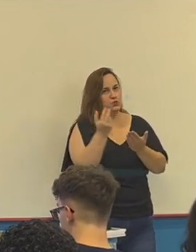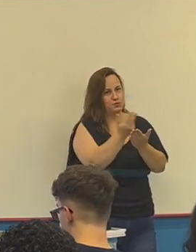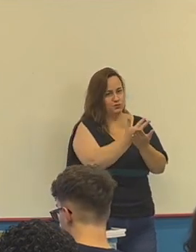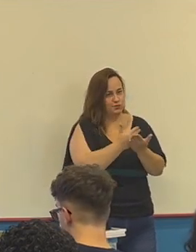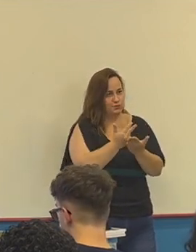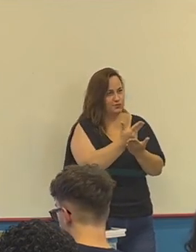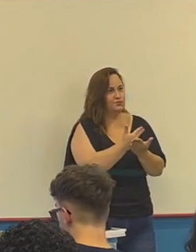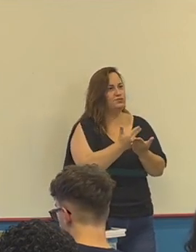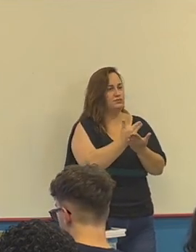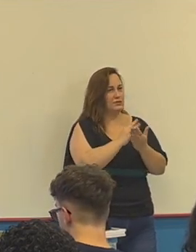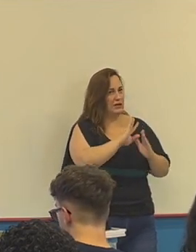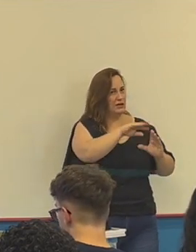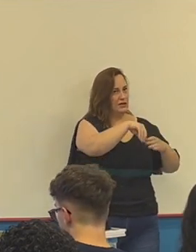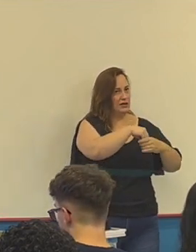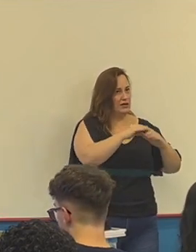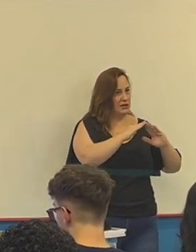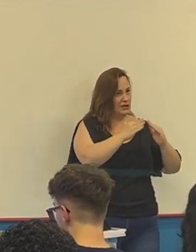e tal,